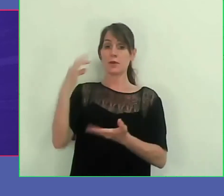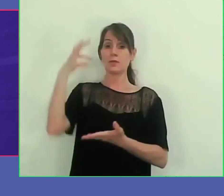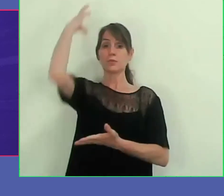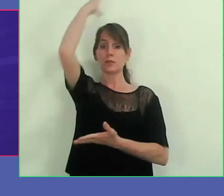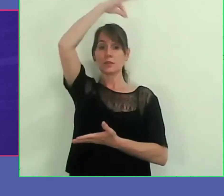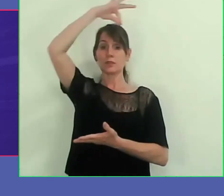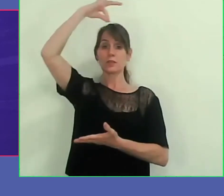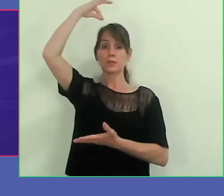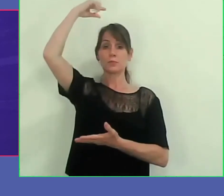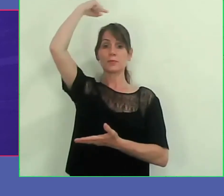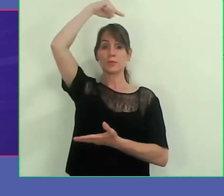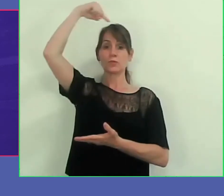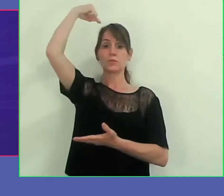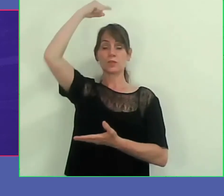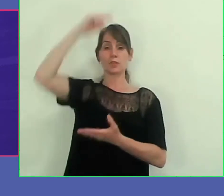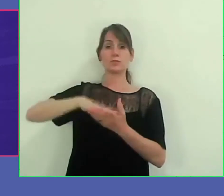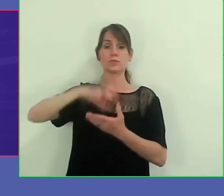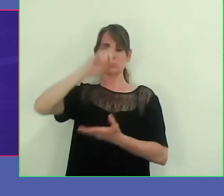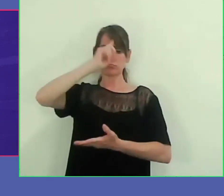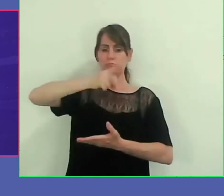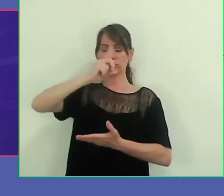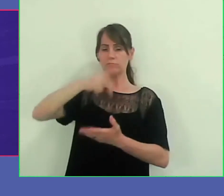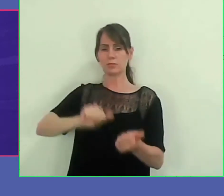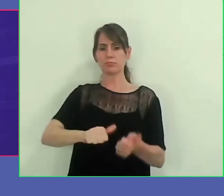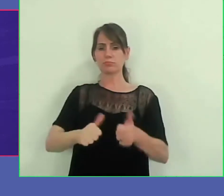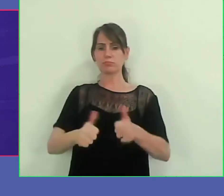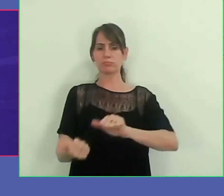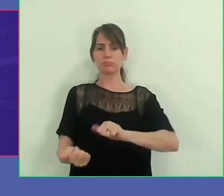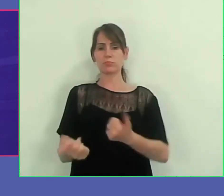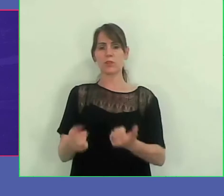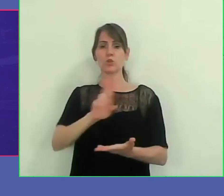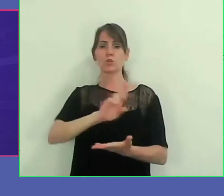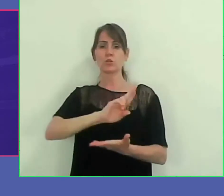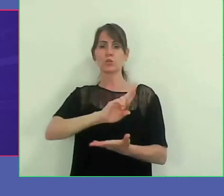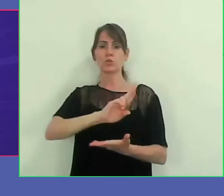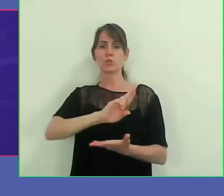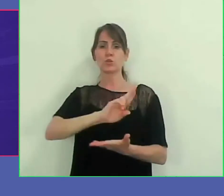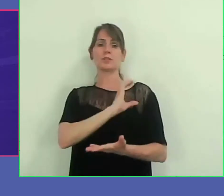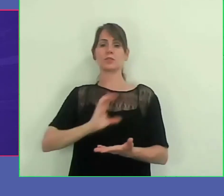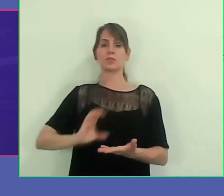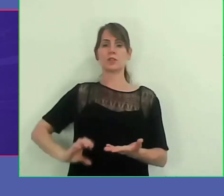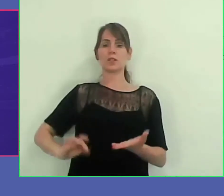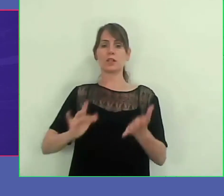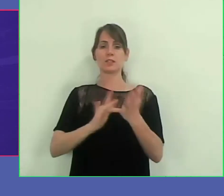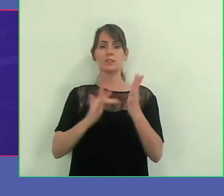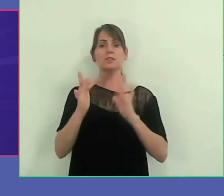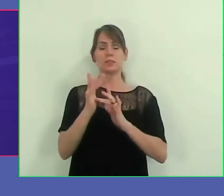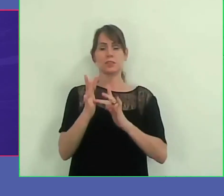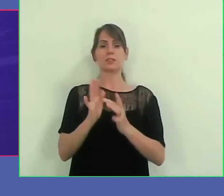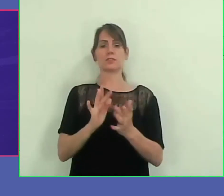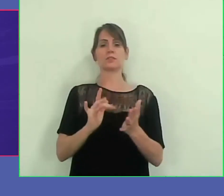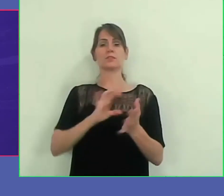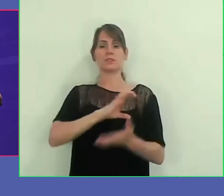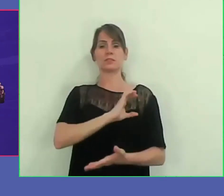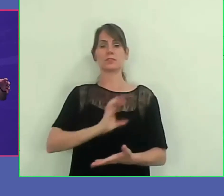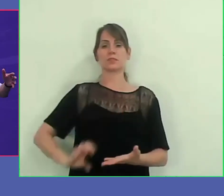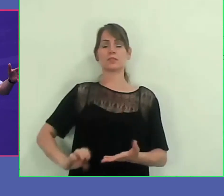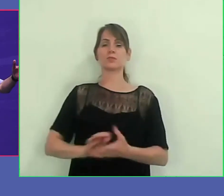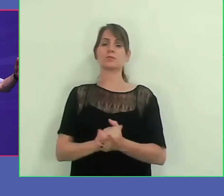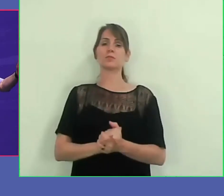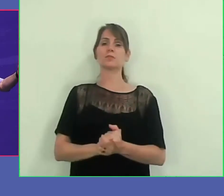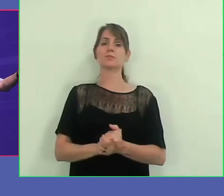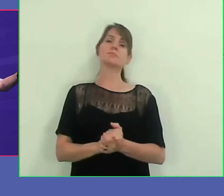que fossem batizados em nome de Jesus Cristo. Então lhe pediram que permanecessem com eles por alguns dias. Irmãos,